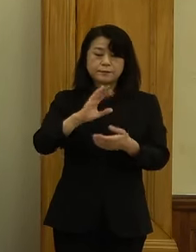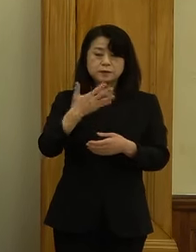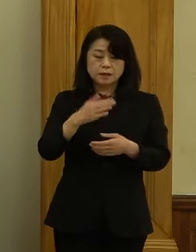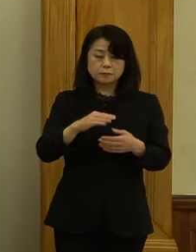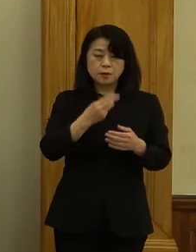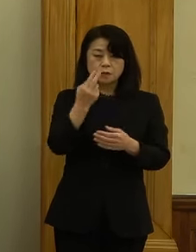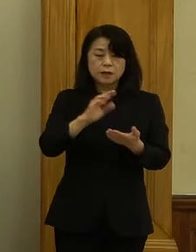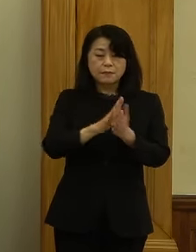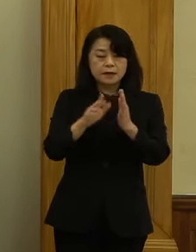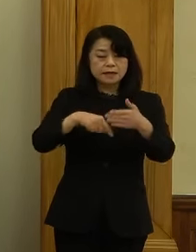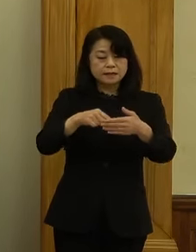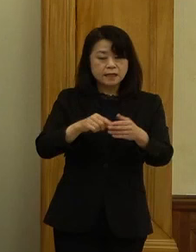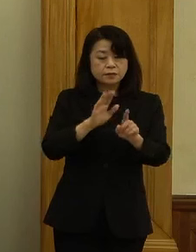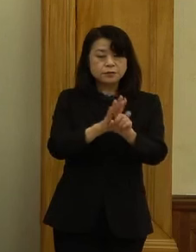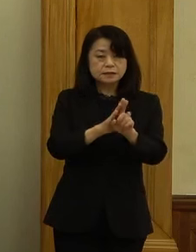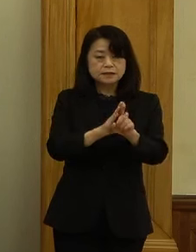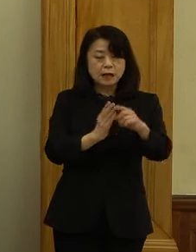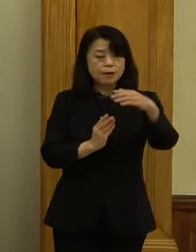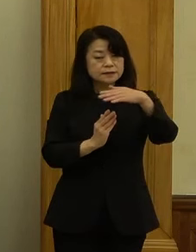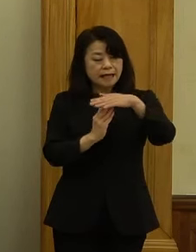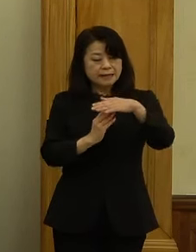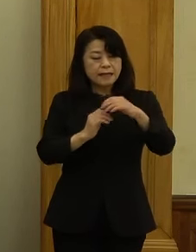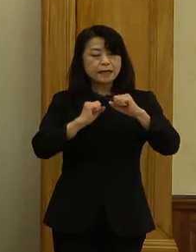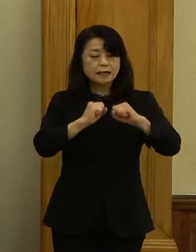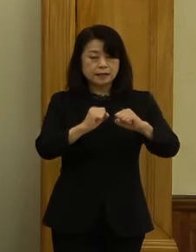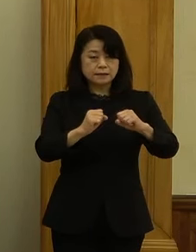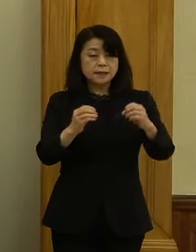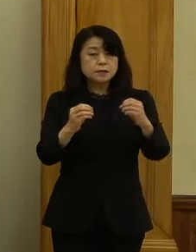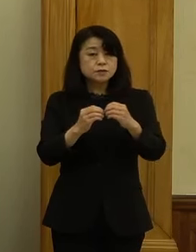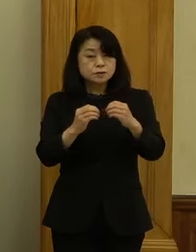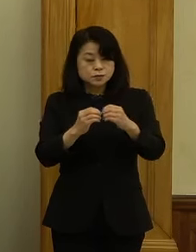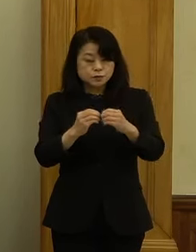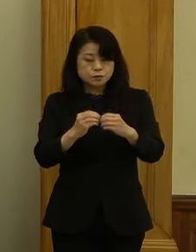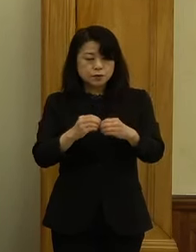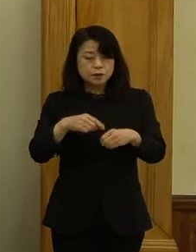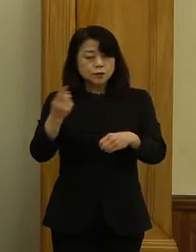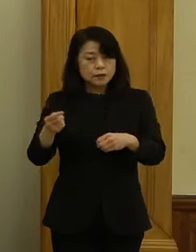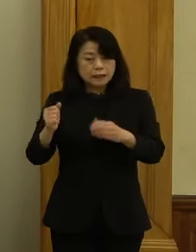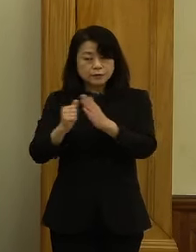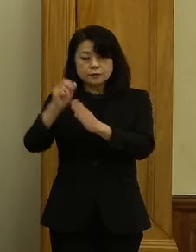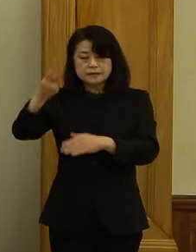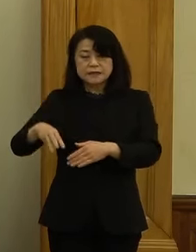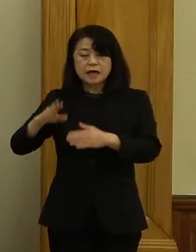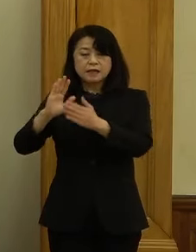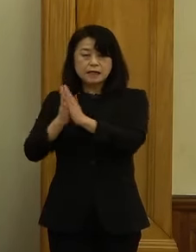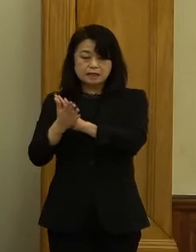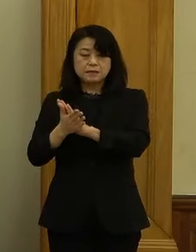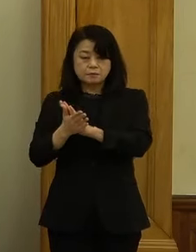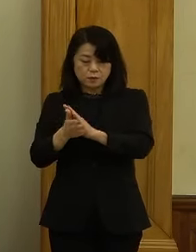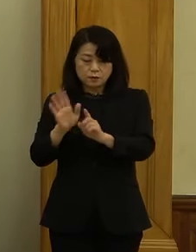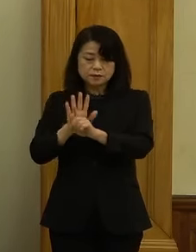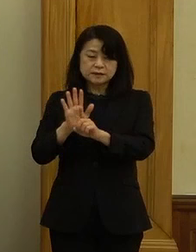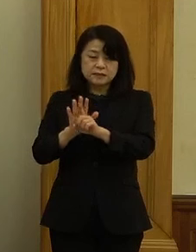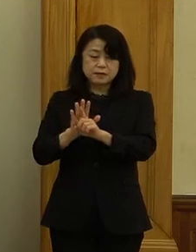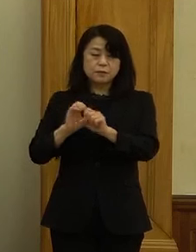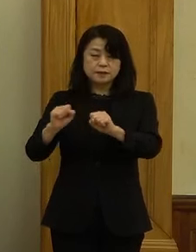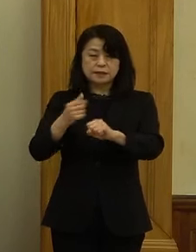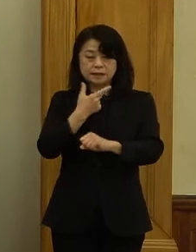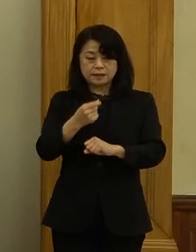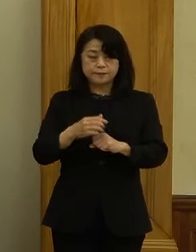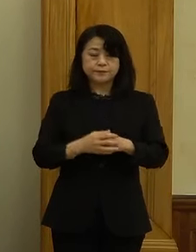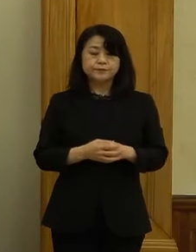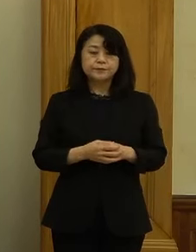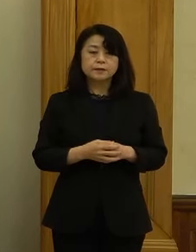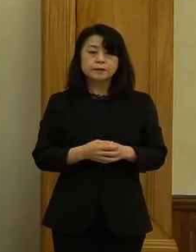富山県内の支援を最大限行いつつ被害が甚大なお隣の石川県にもできる限りの支援を行ってまいり